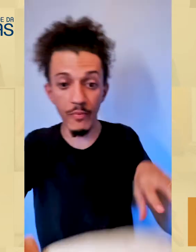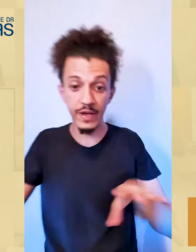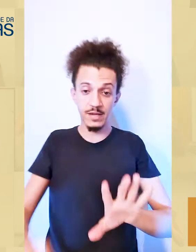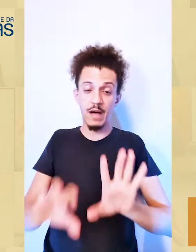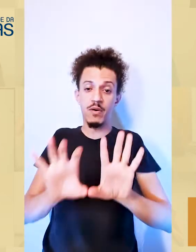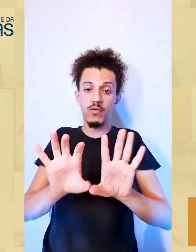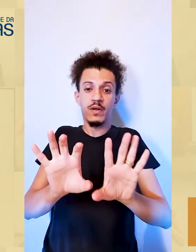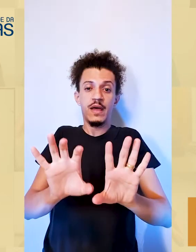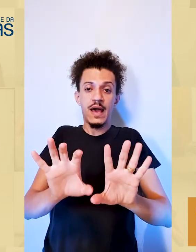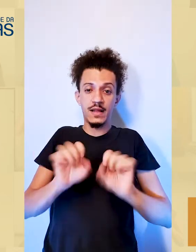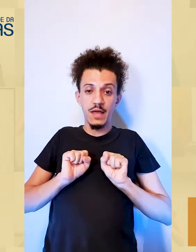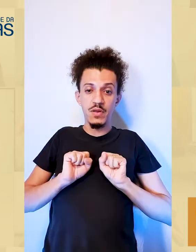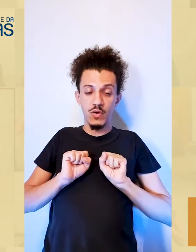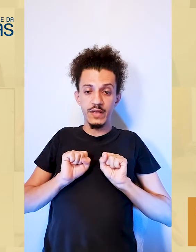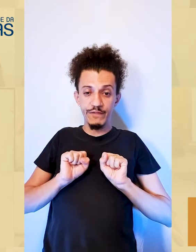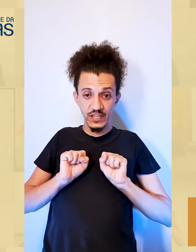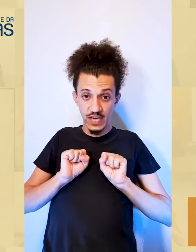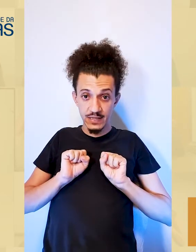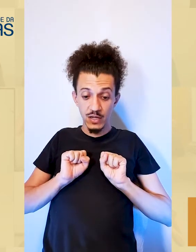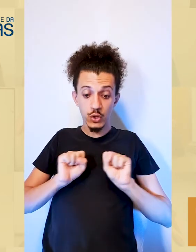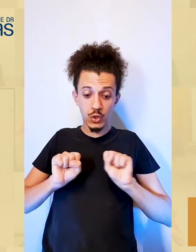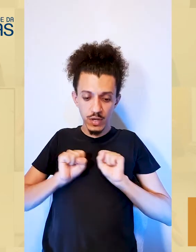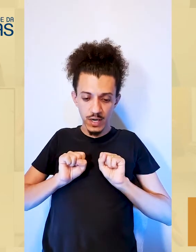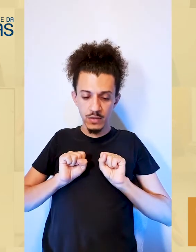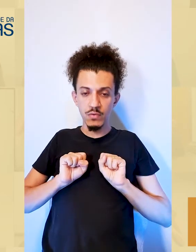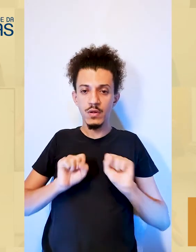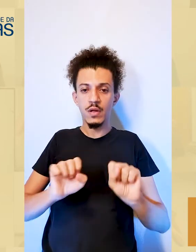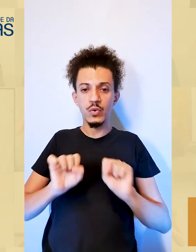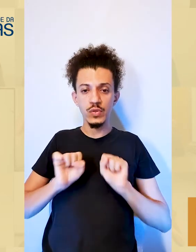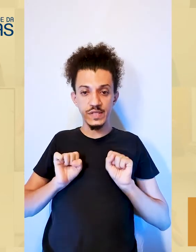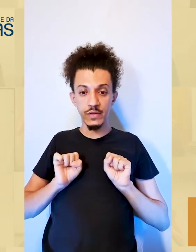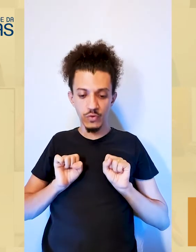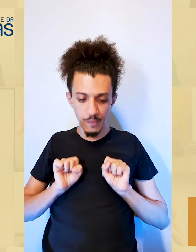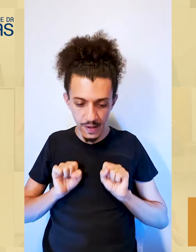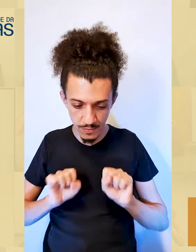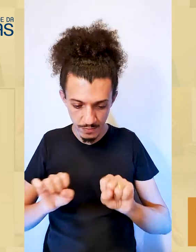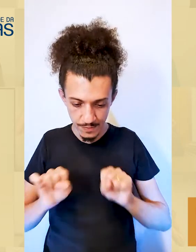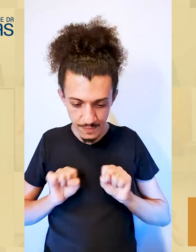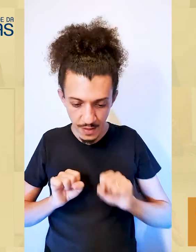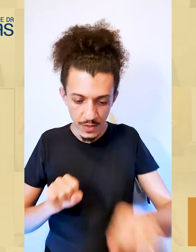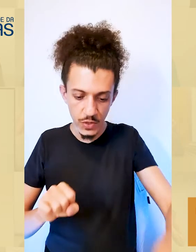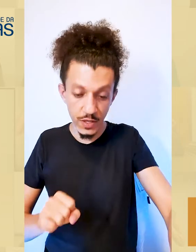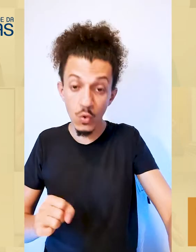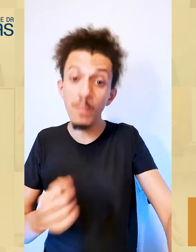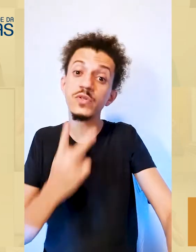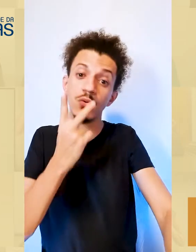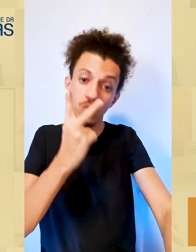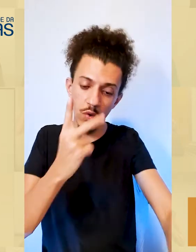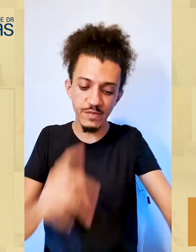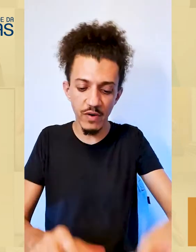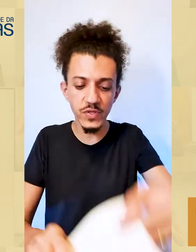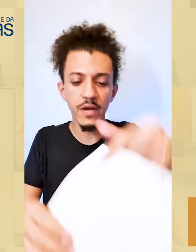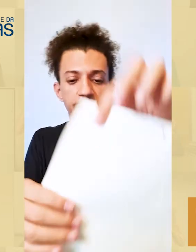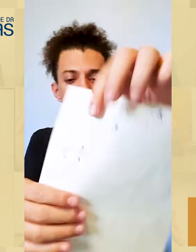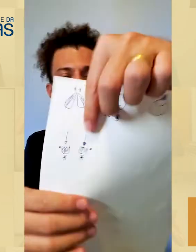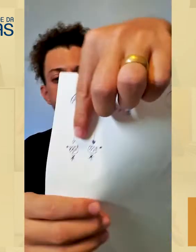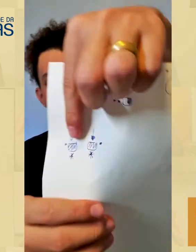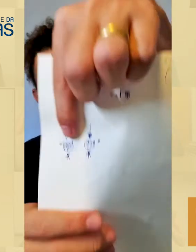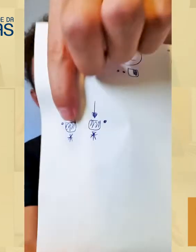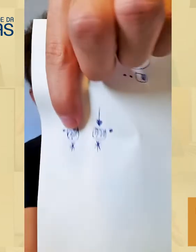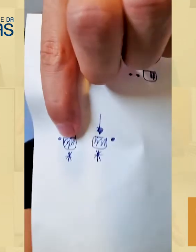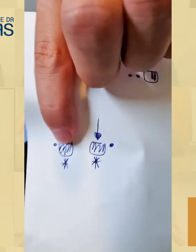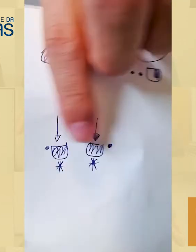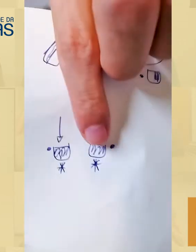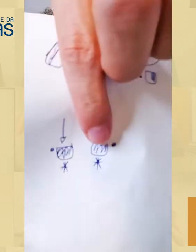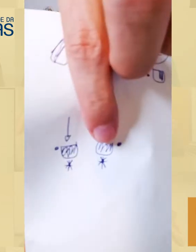quê? Porque a mão ela terminou aqui fechada, tocando no centro do peito. Só que como são duas mãos, você vai